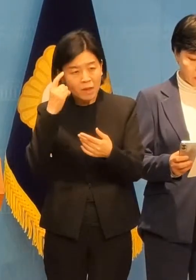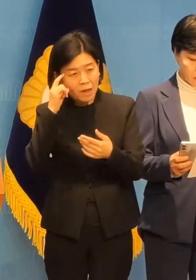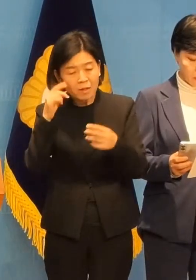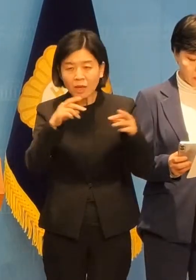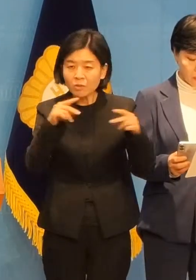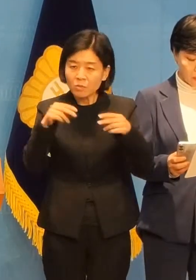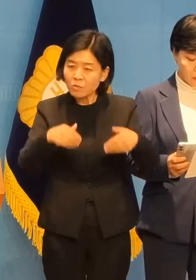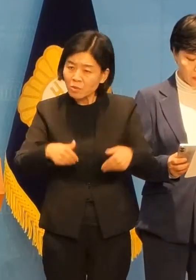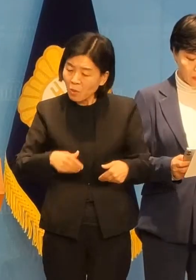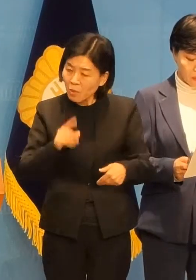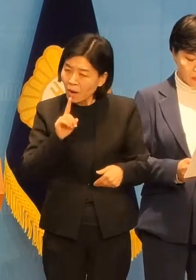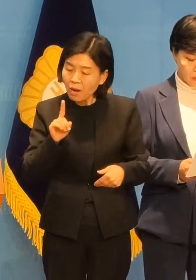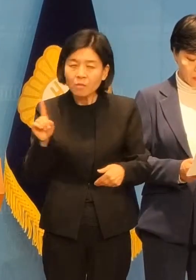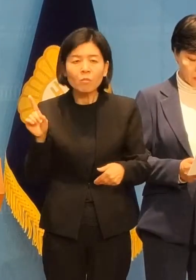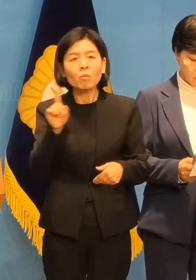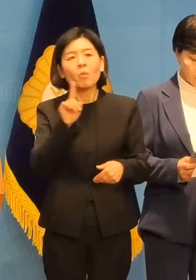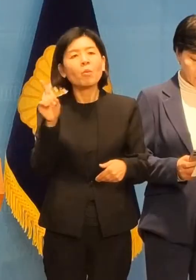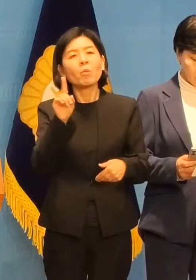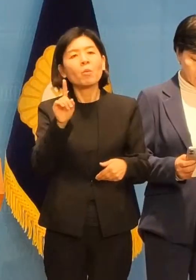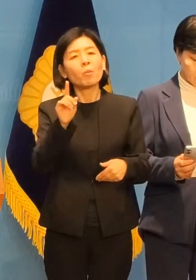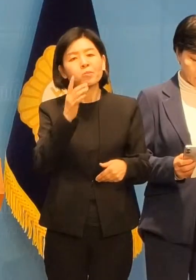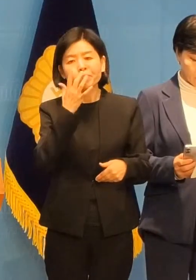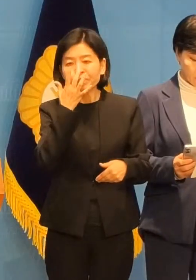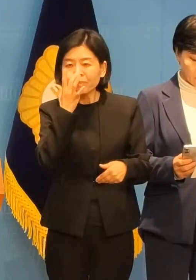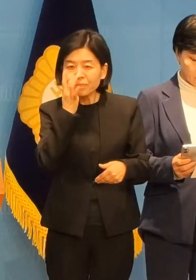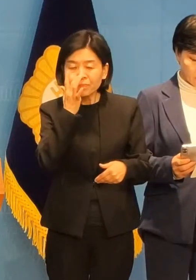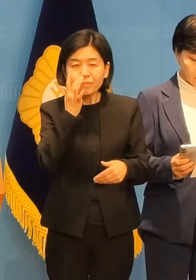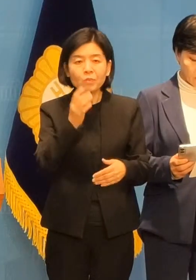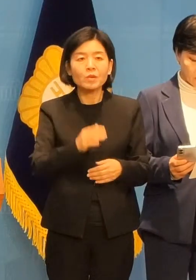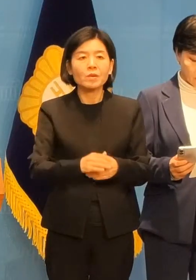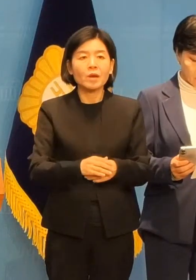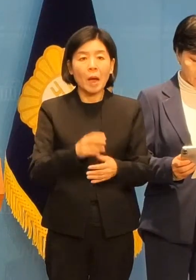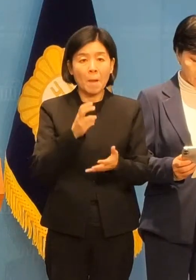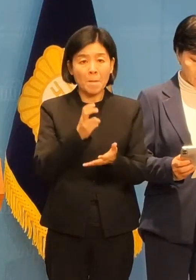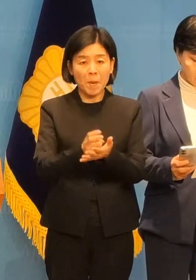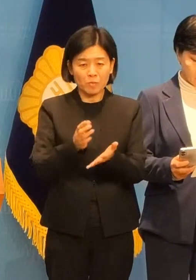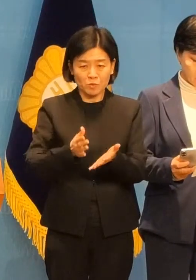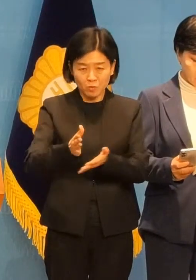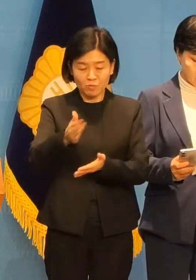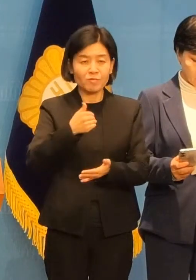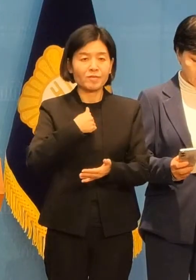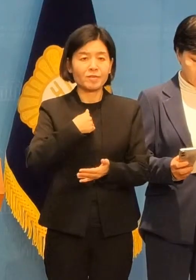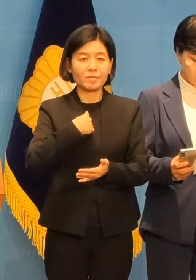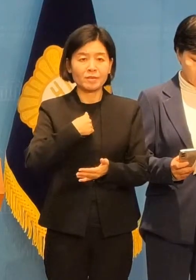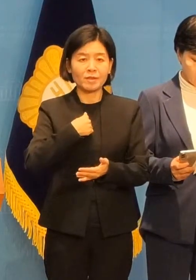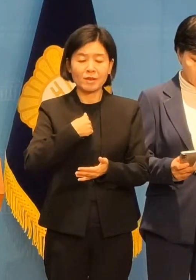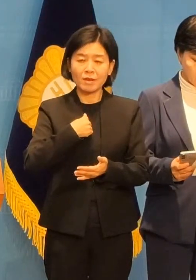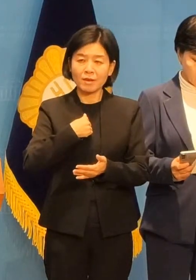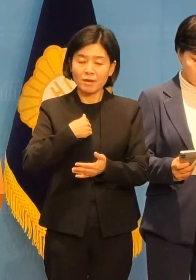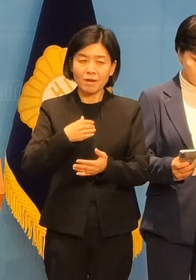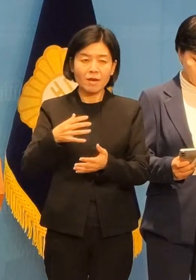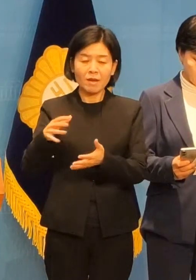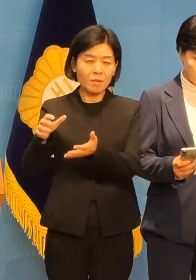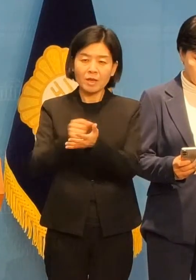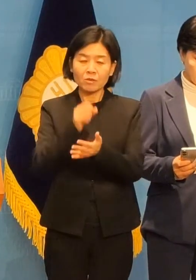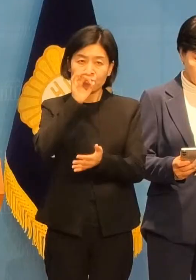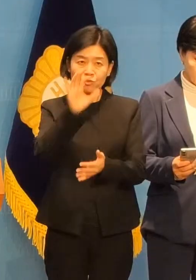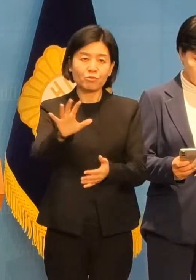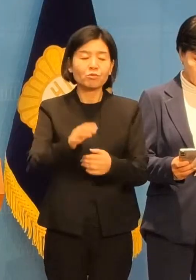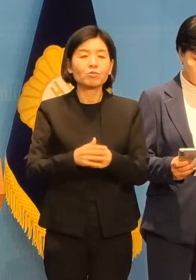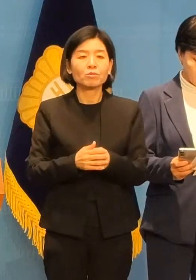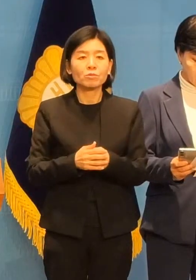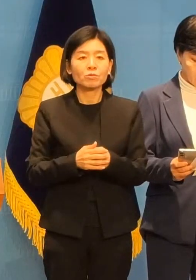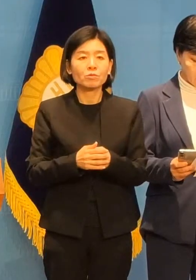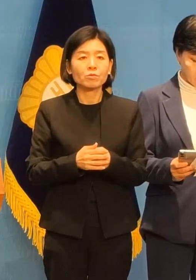어떻게 할 수 있는지 도저히 법조인 출신으로서 받아들이기가 어렵습니다.